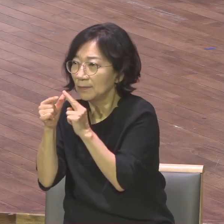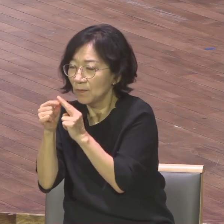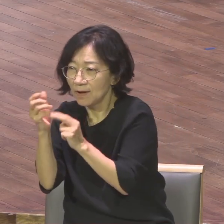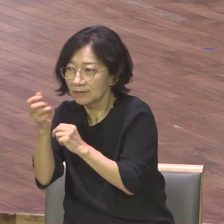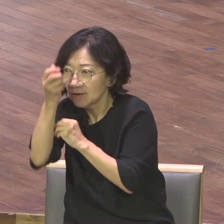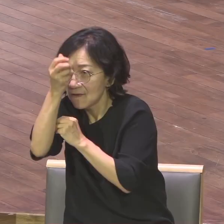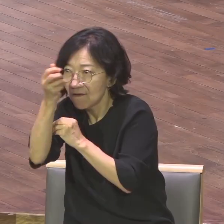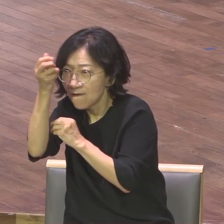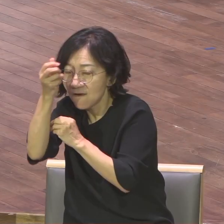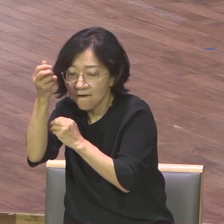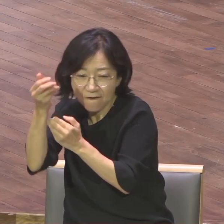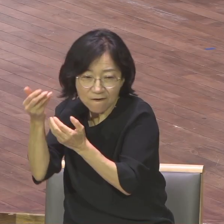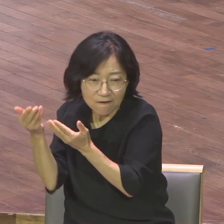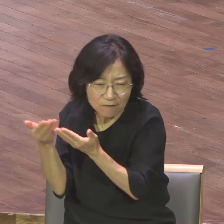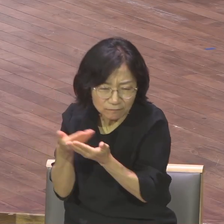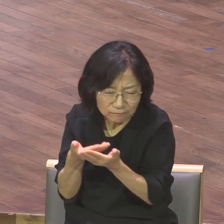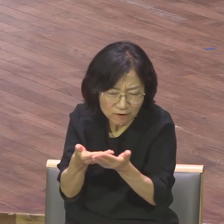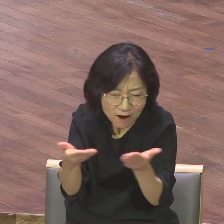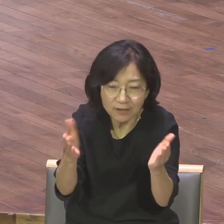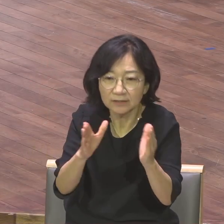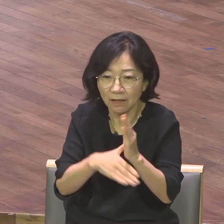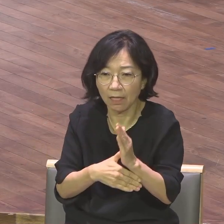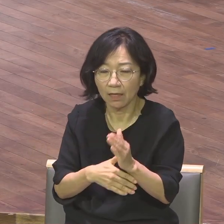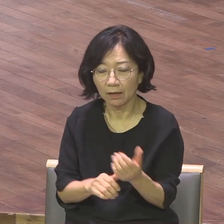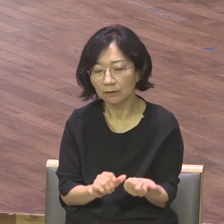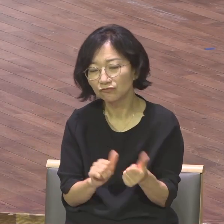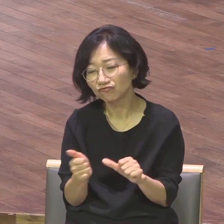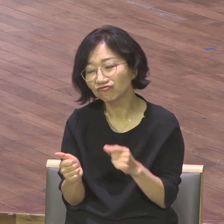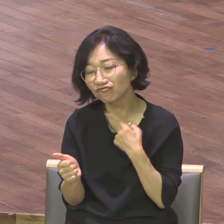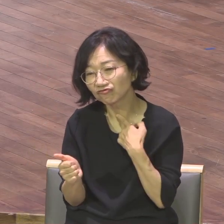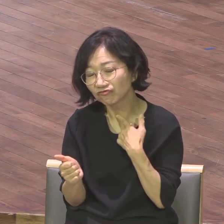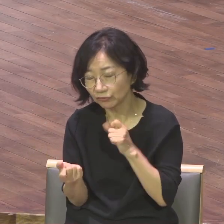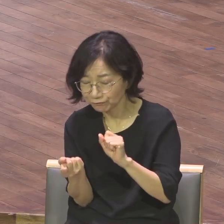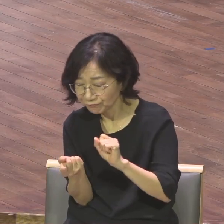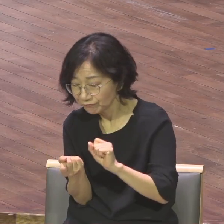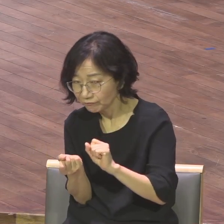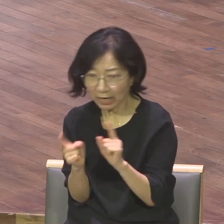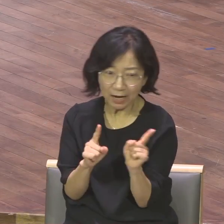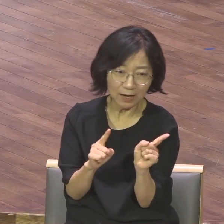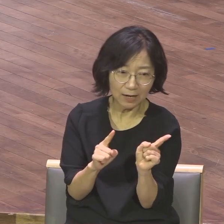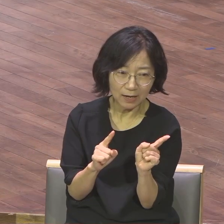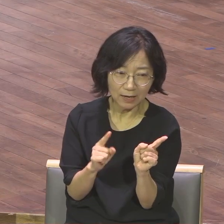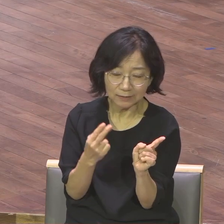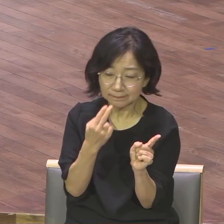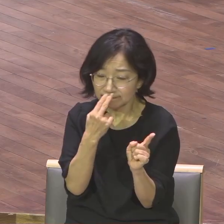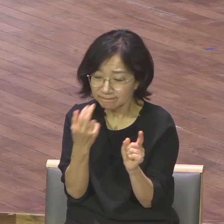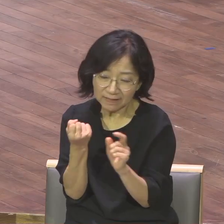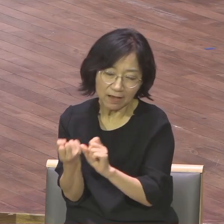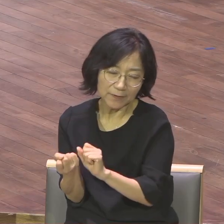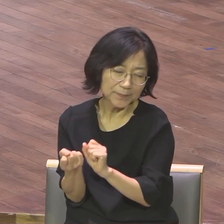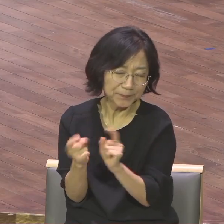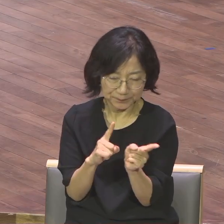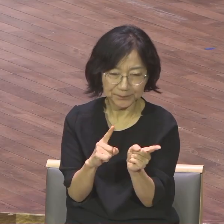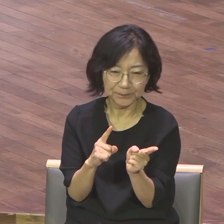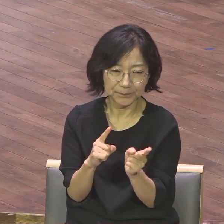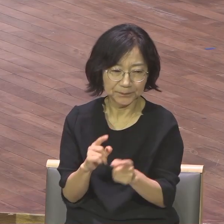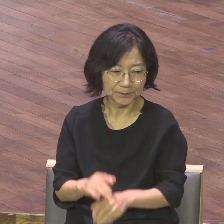생기가 들어가니까 완벽하게 죽은 자가 생명을 얻게 살아나는